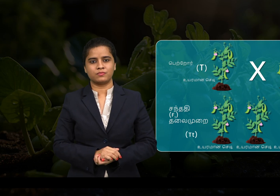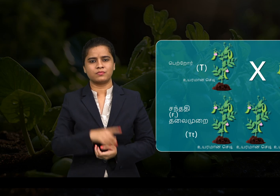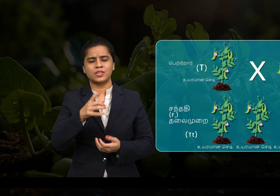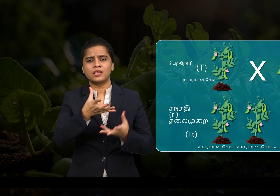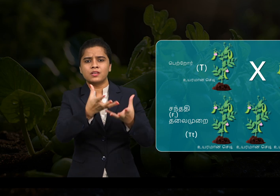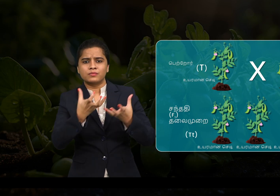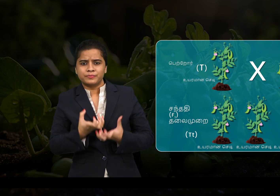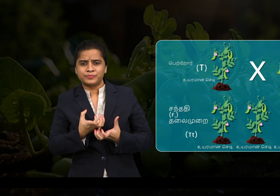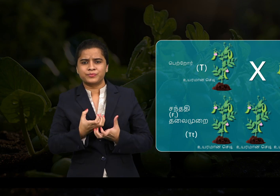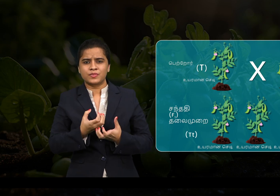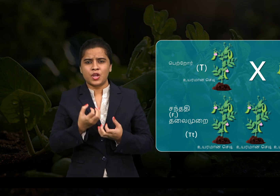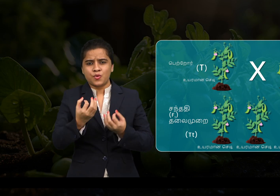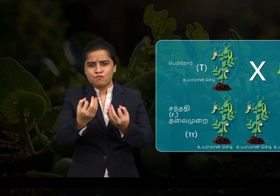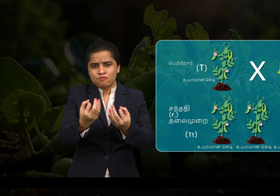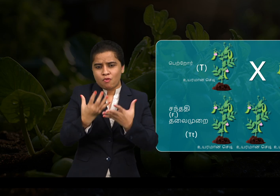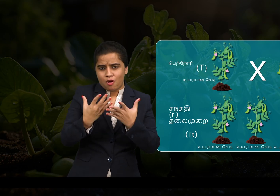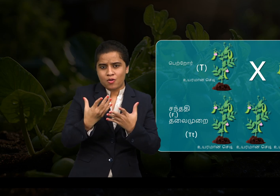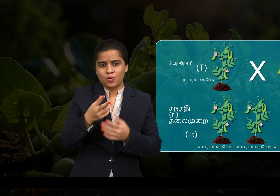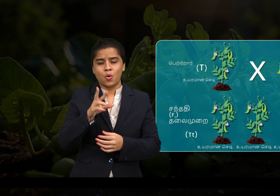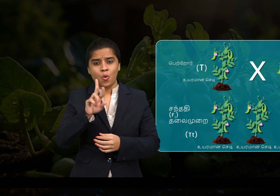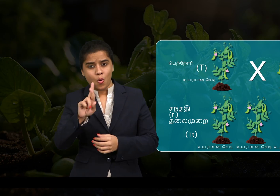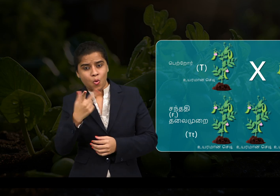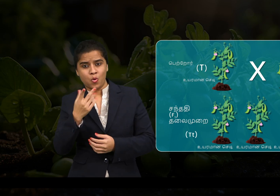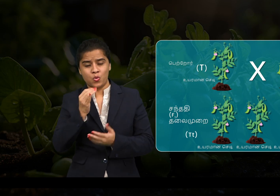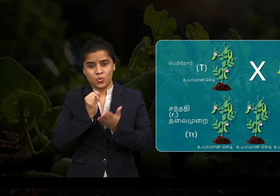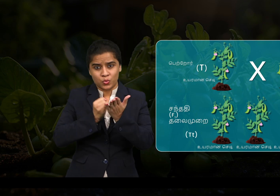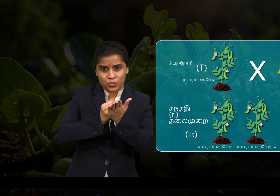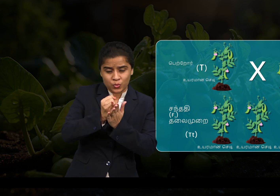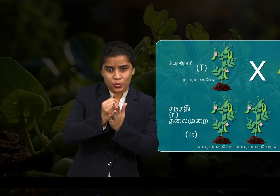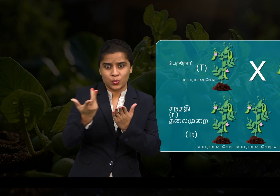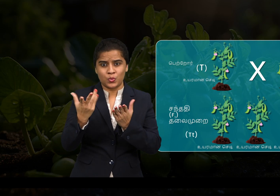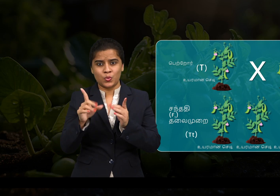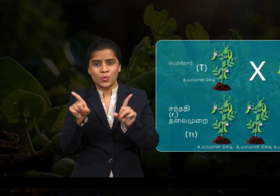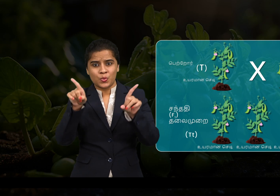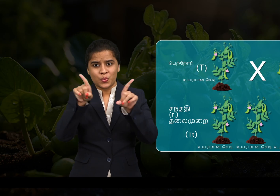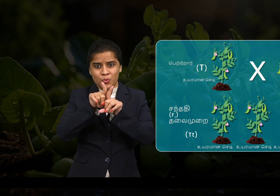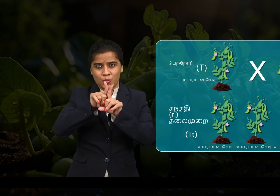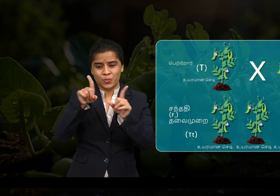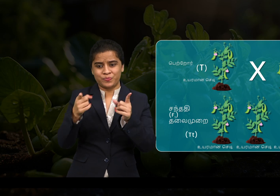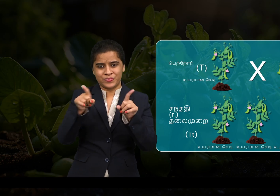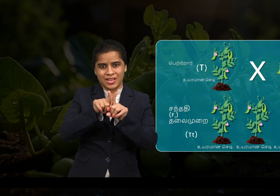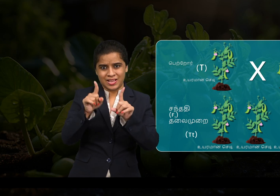பின்னர் அவர் பல தலைமுறைகளுக்கு சுய மகரந்த சேர்க்கையை அனுமதிப்பதன் மூலம்